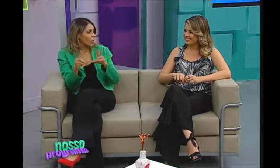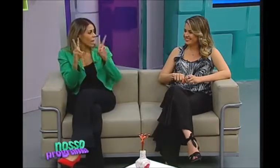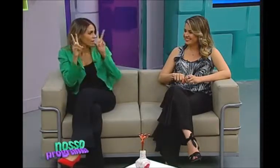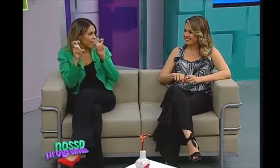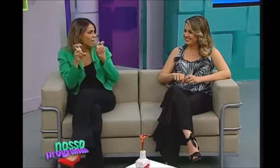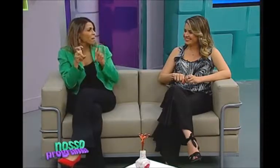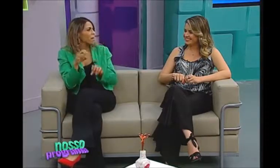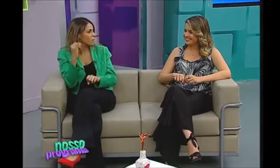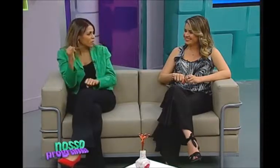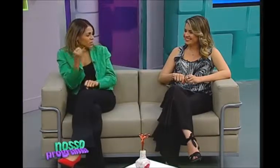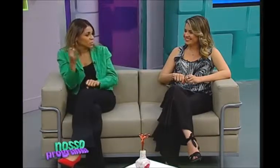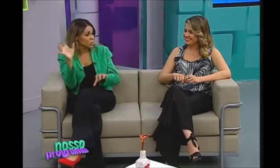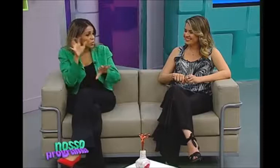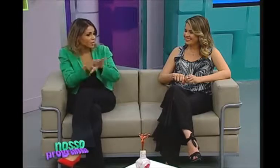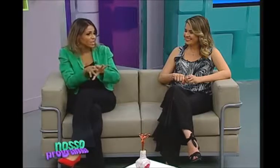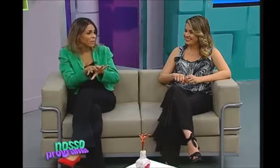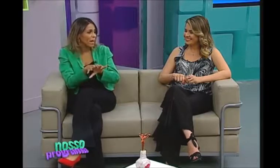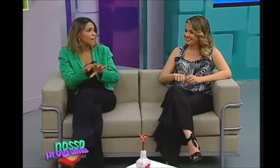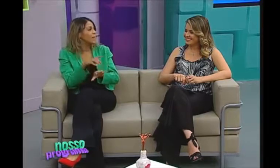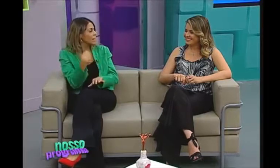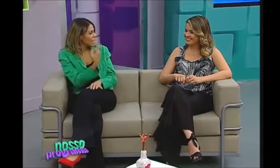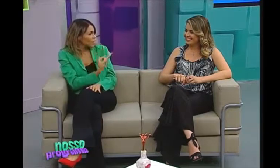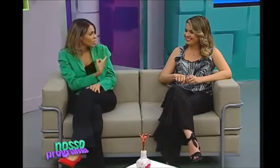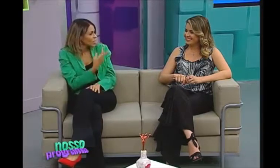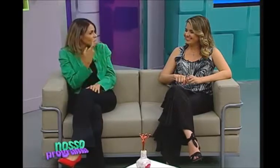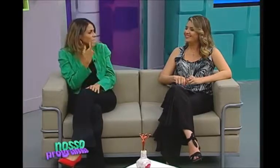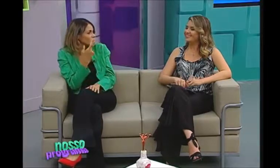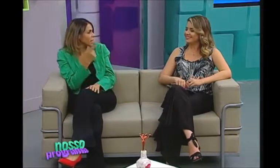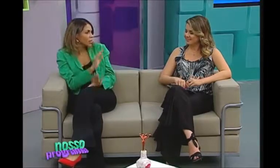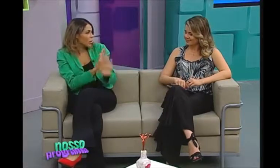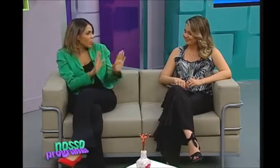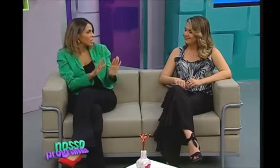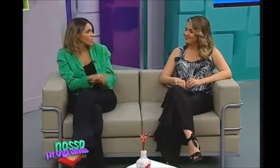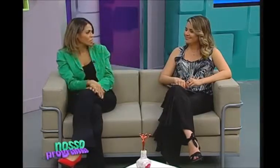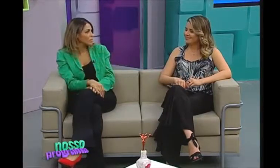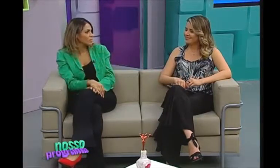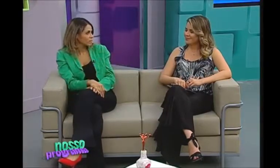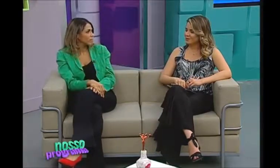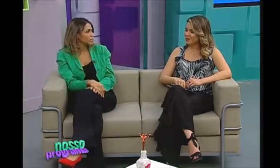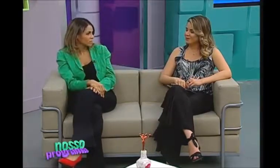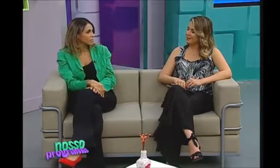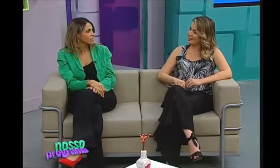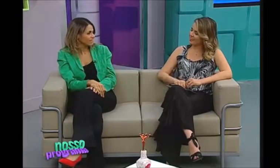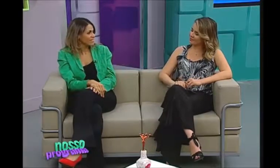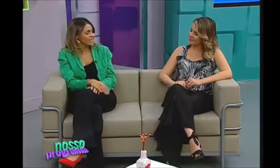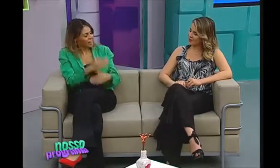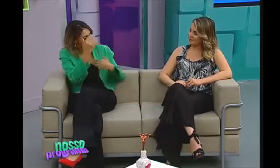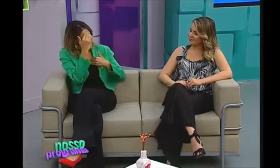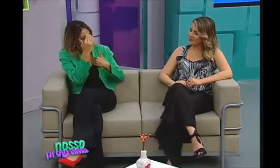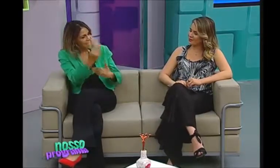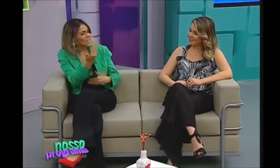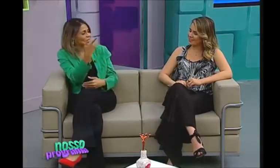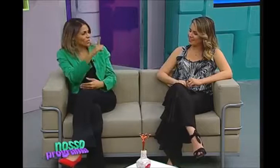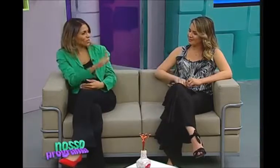qualquer tema, é importante o surdo participar daquilo que a gente participa naturalmente. Isso mesmo, obrigada, viu, Mari? Eu que agradeço de